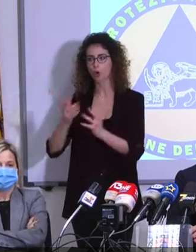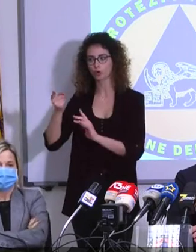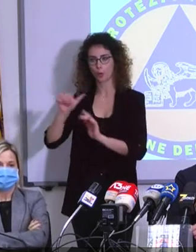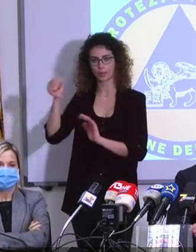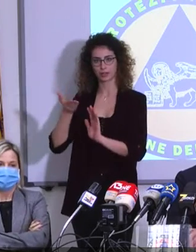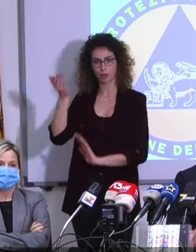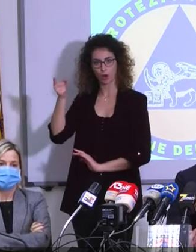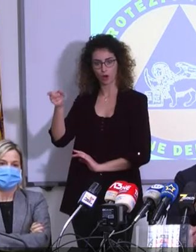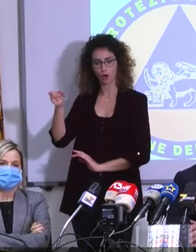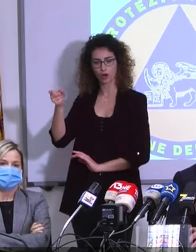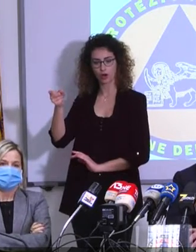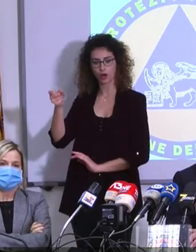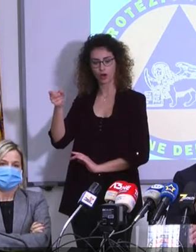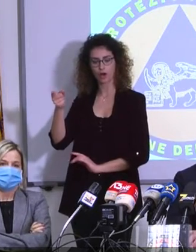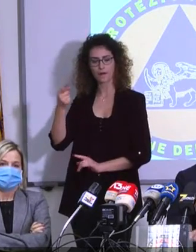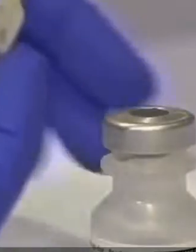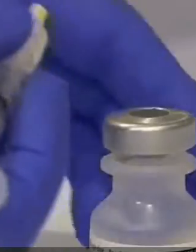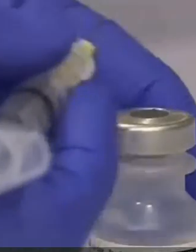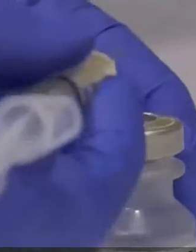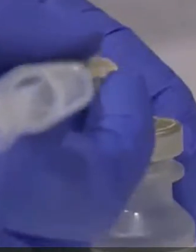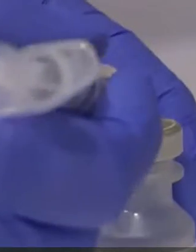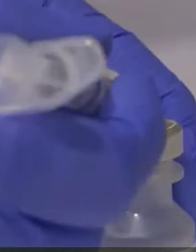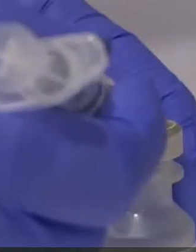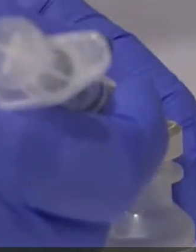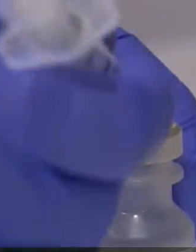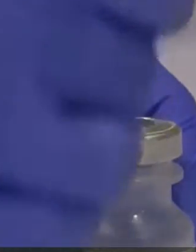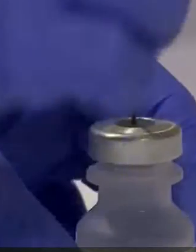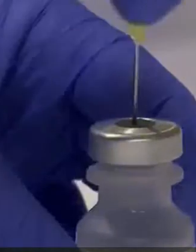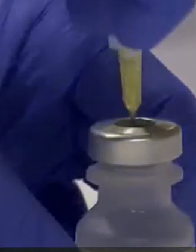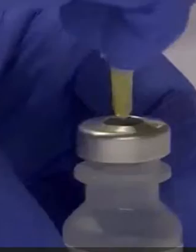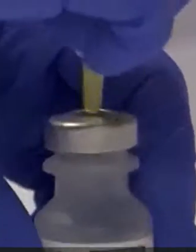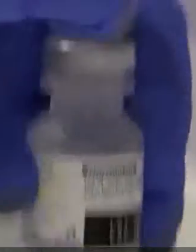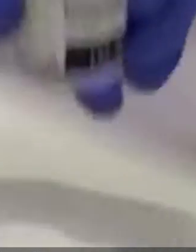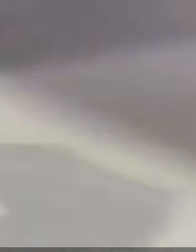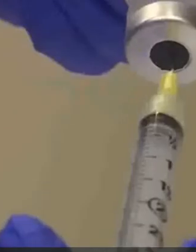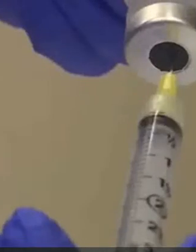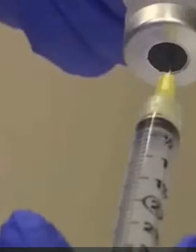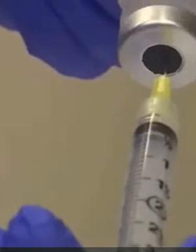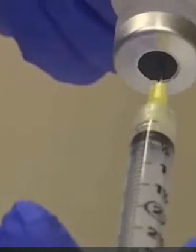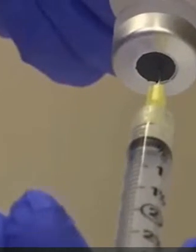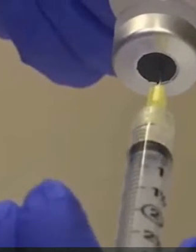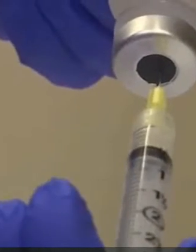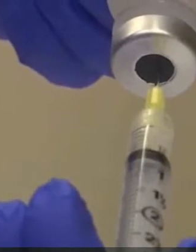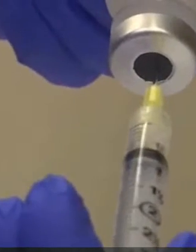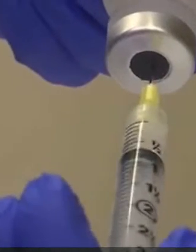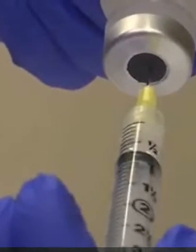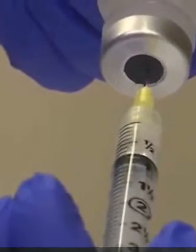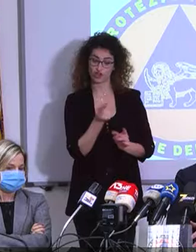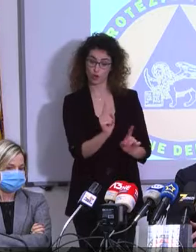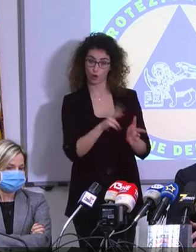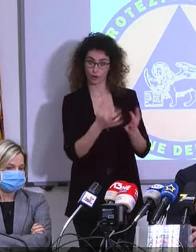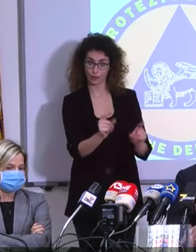devono avere il vaglio successivo dell'ema e vai al successivo dall'aifa vi chiedo perché dobbiamo perdere tutto questo tempo